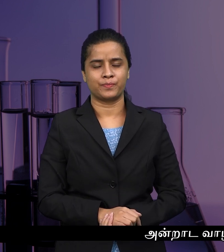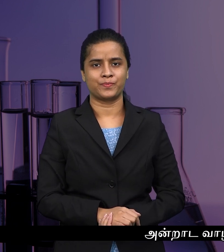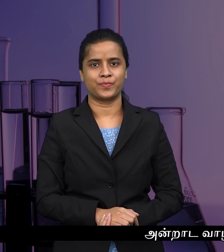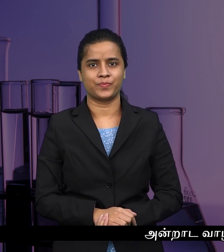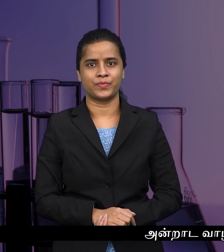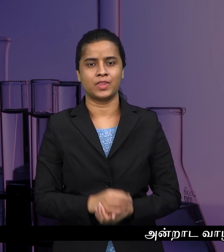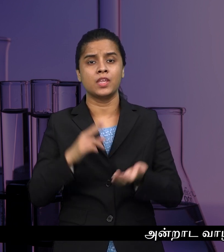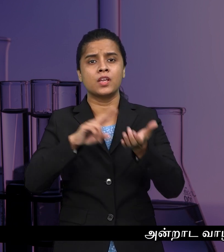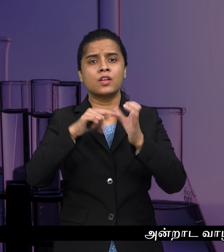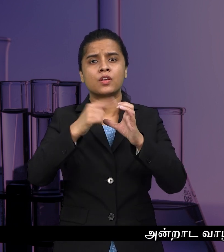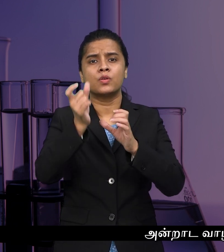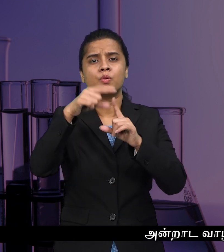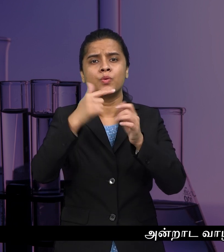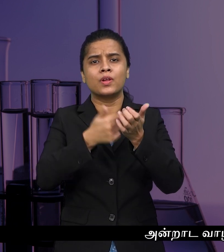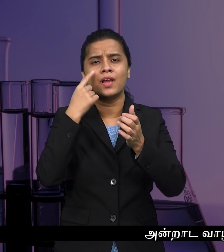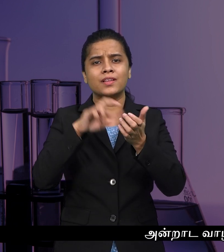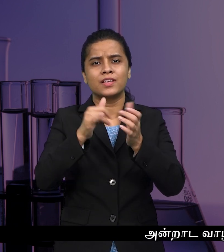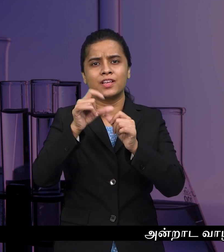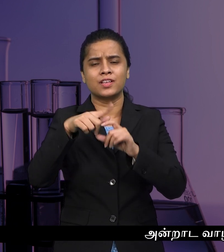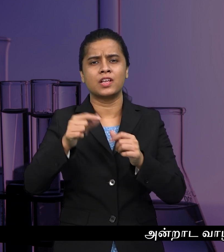அன்றாட வாழ்வில் நடுநிலைப்படுத்தல்.